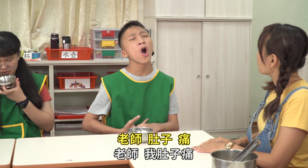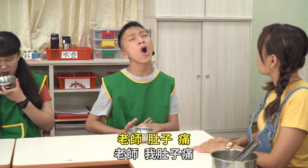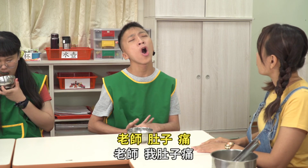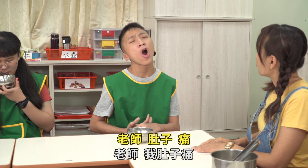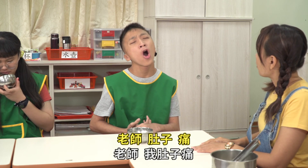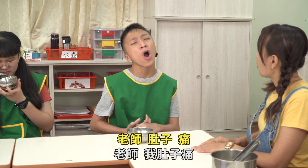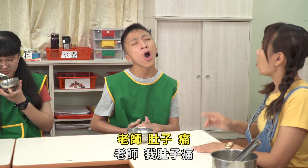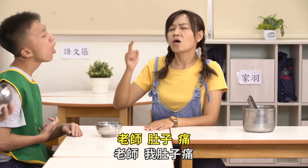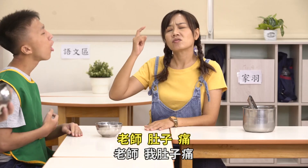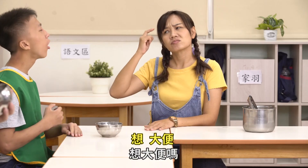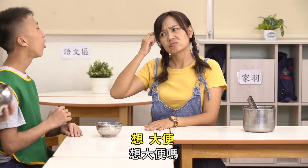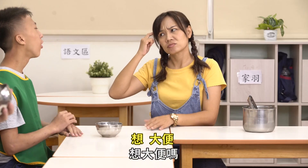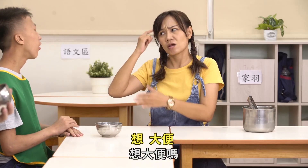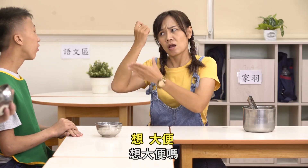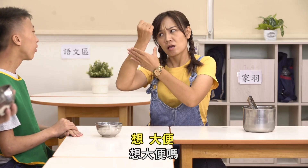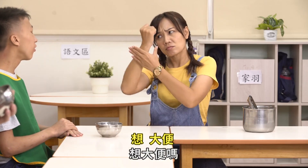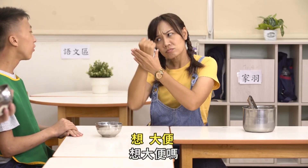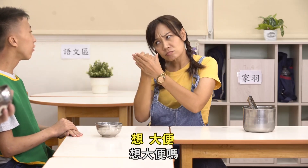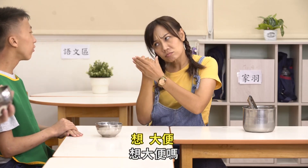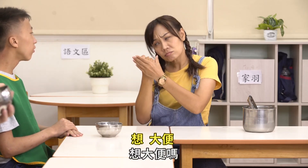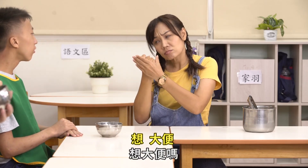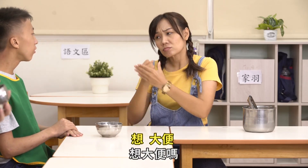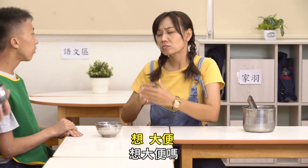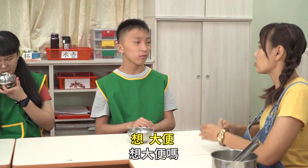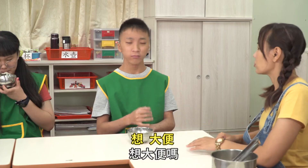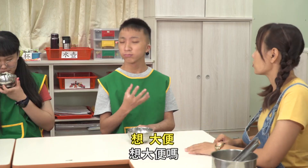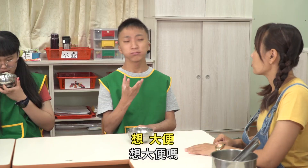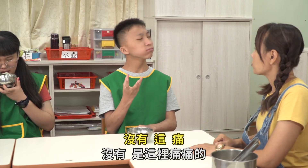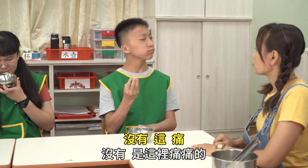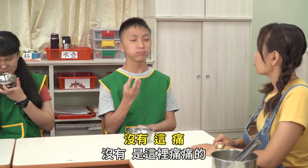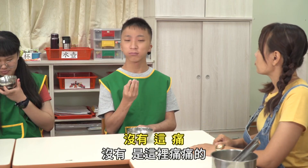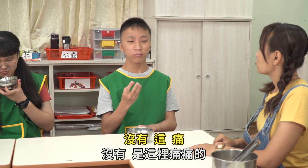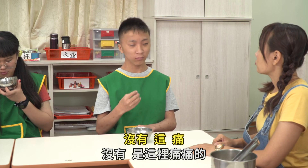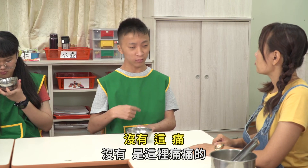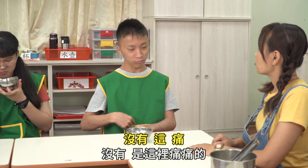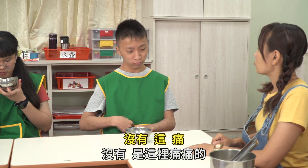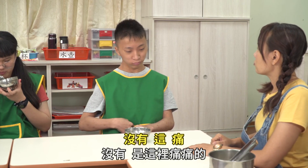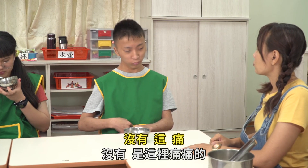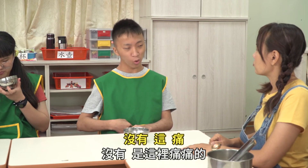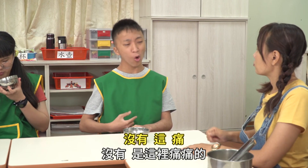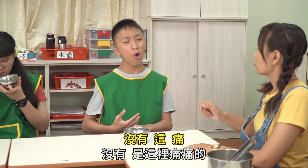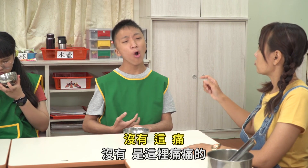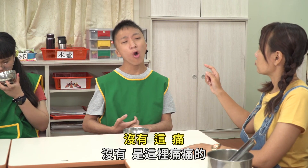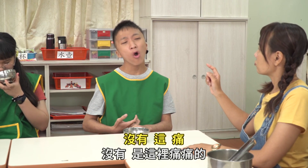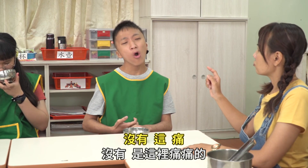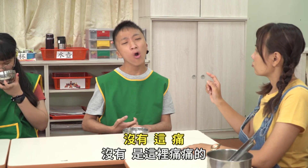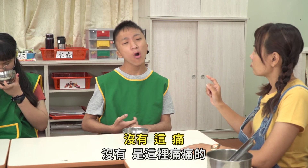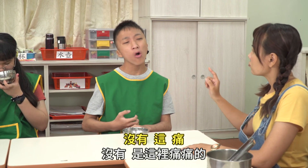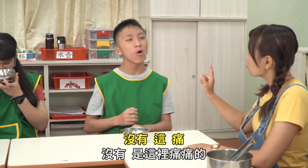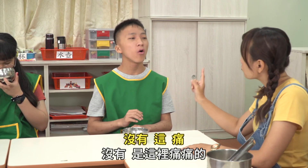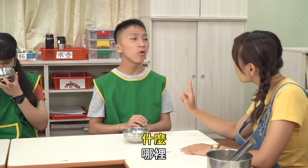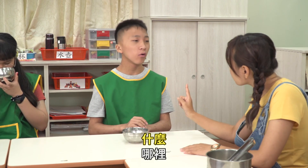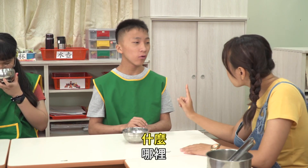子痛。 想大便吗？ 没有，是这里痛痛的。 哪